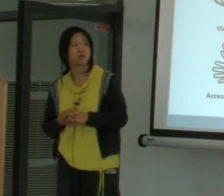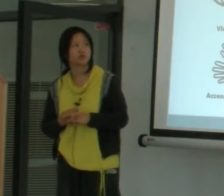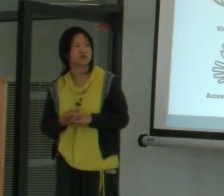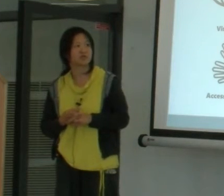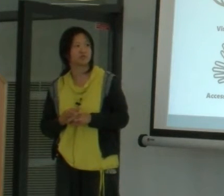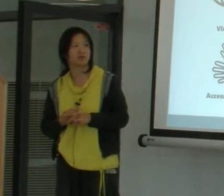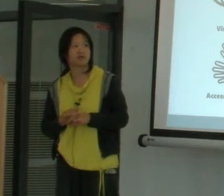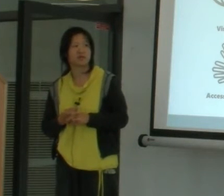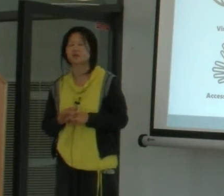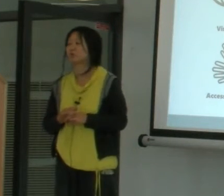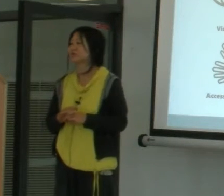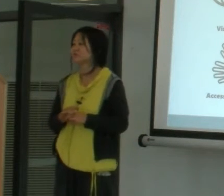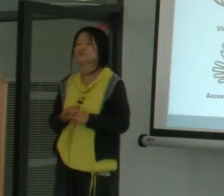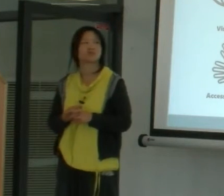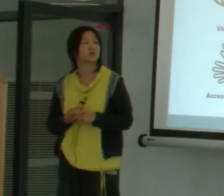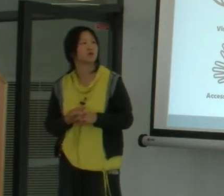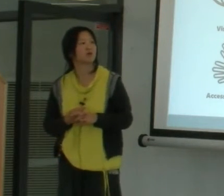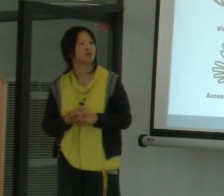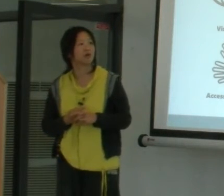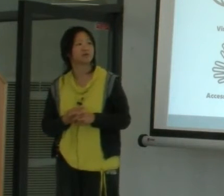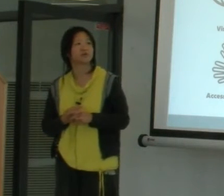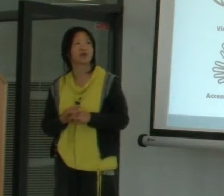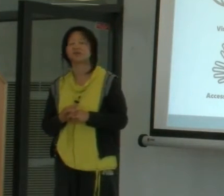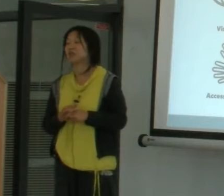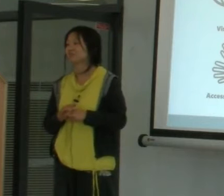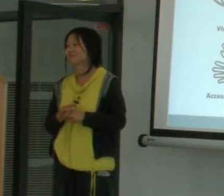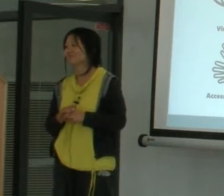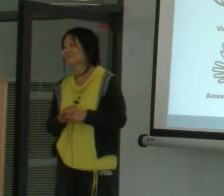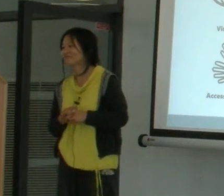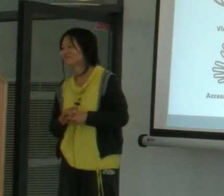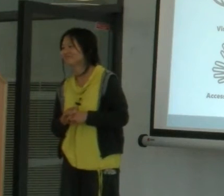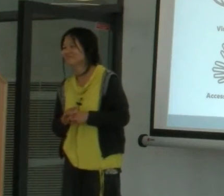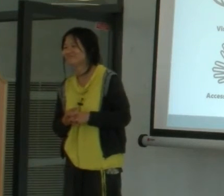de le poser, voilà. Qui a des compétences en infographie?